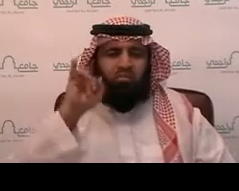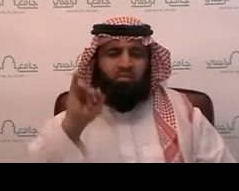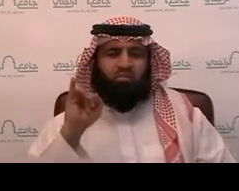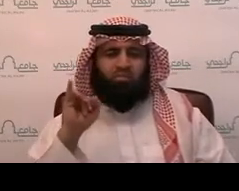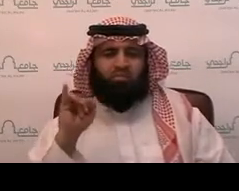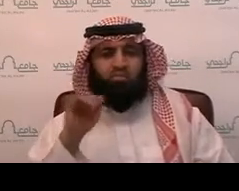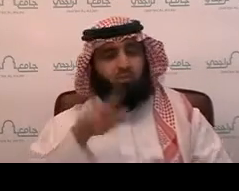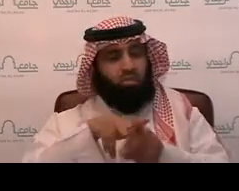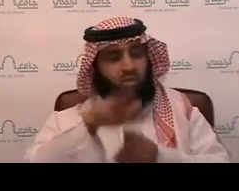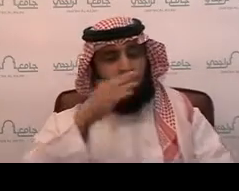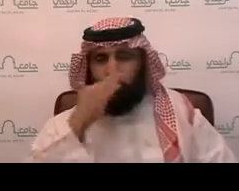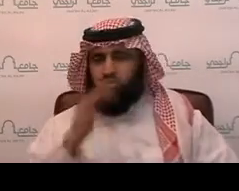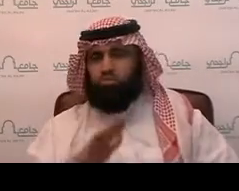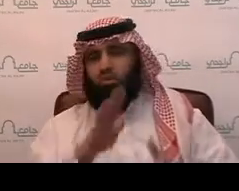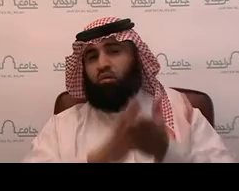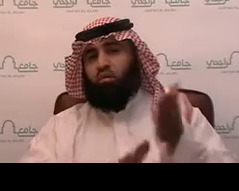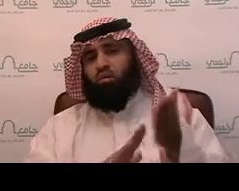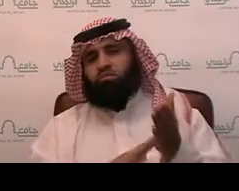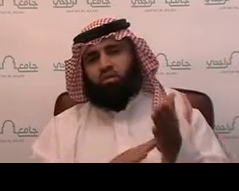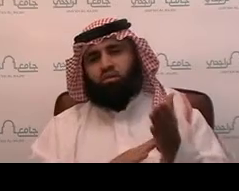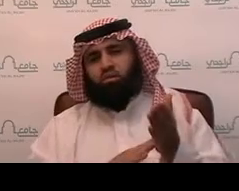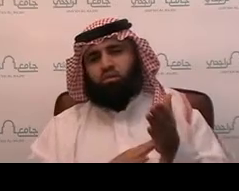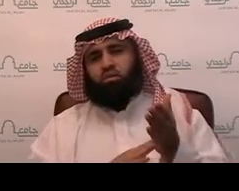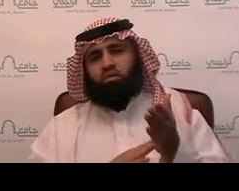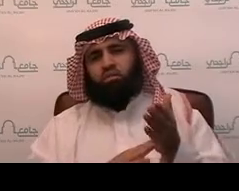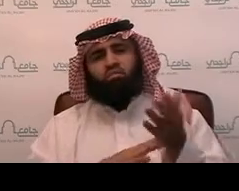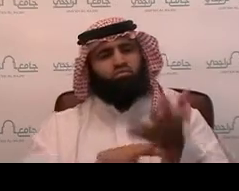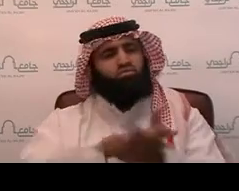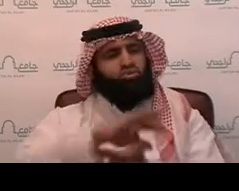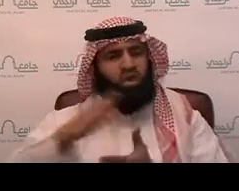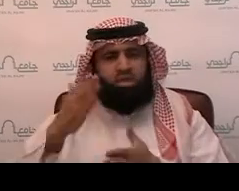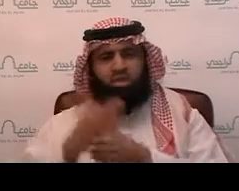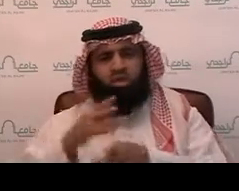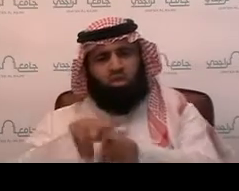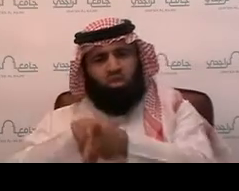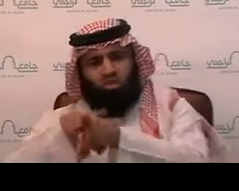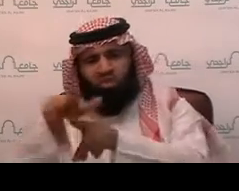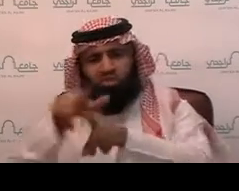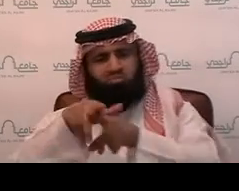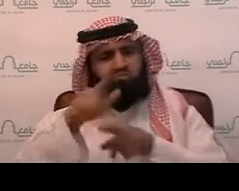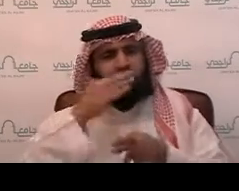وحصول المصيبات. وما كنا مهلك القرى إلا وأهلها ظالمون.